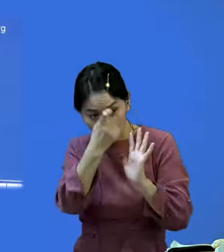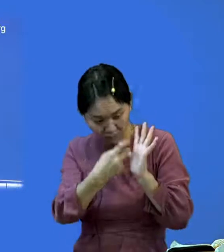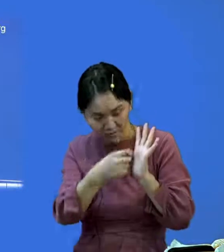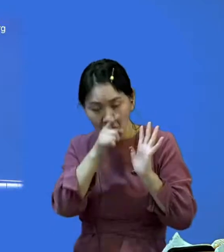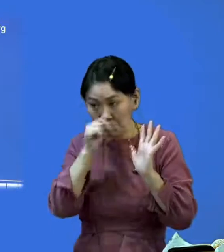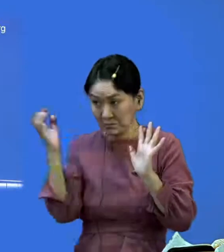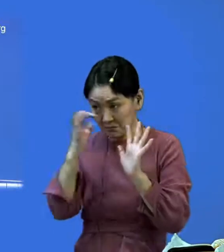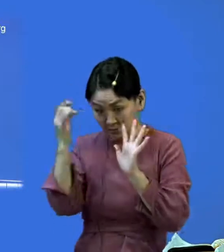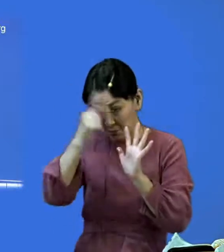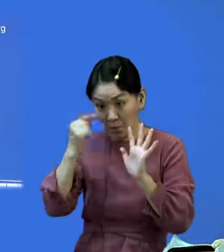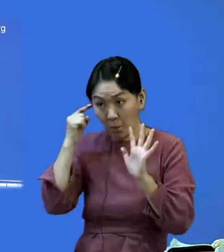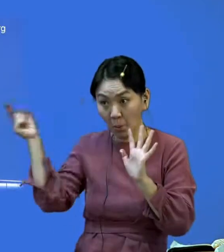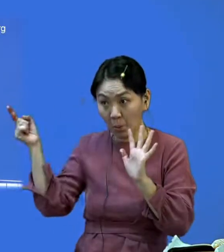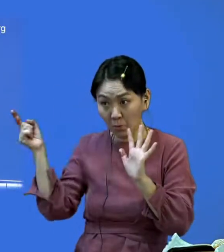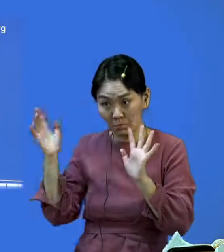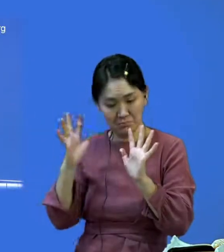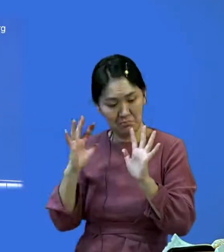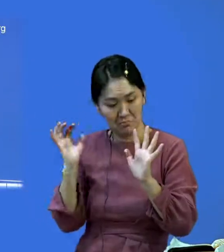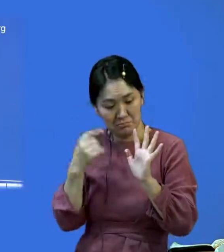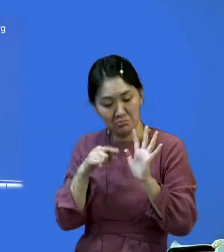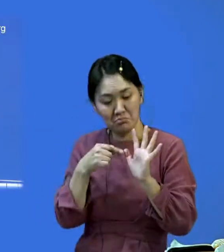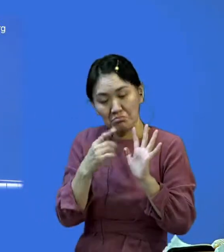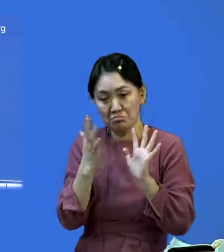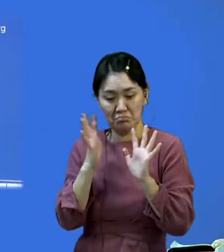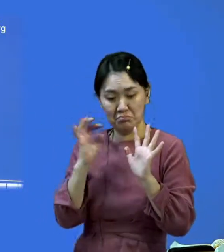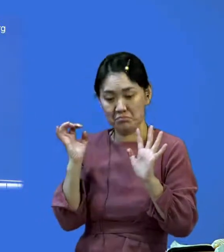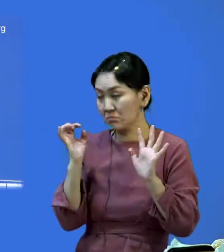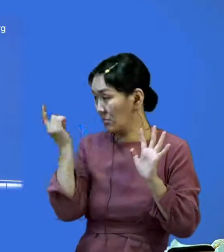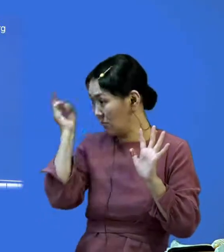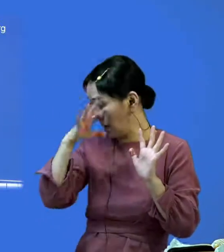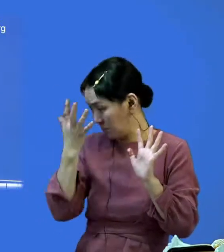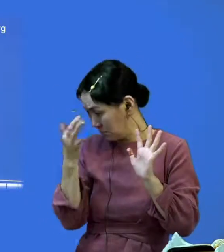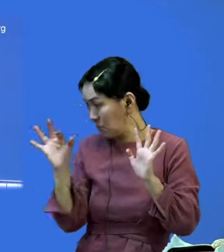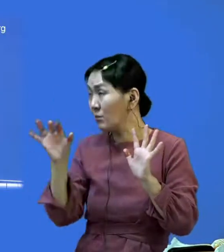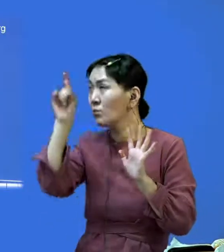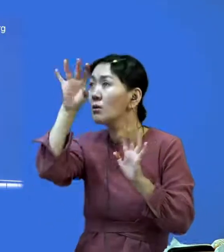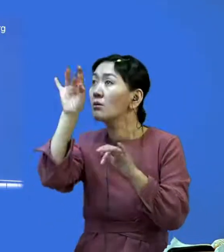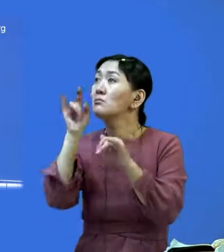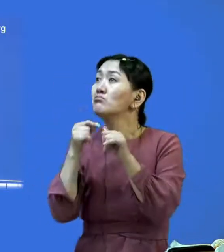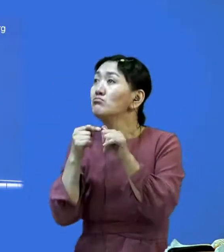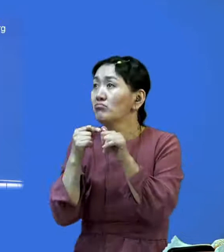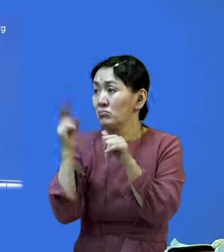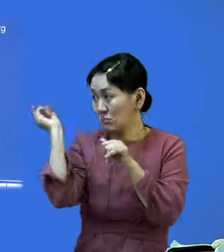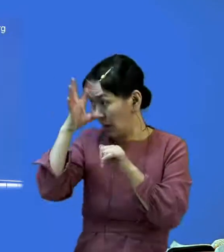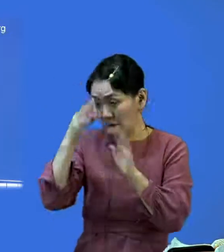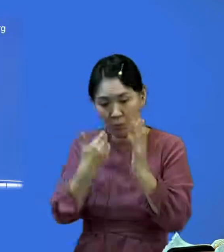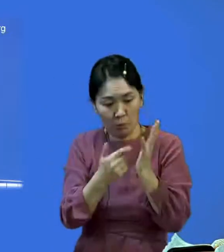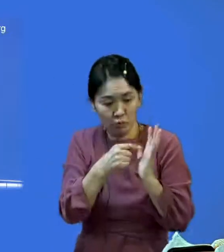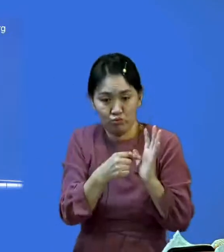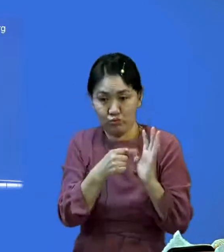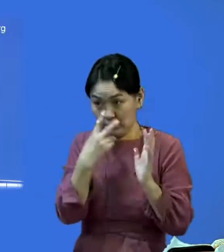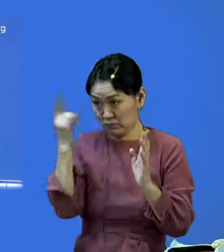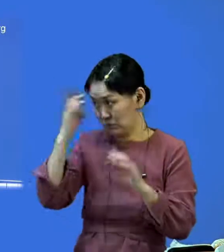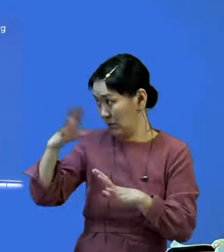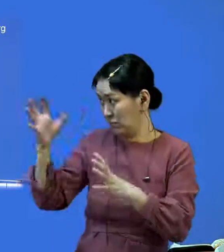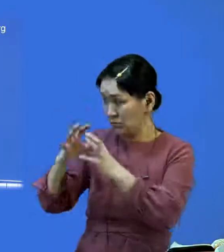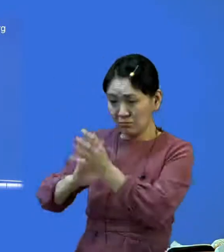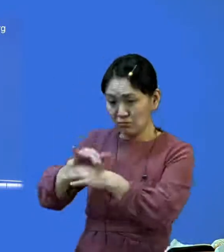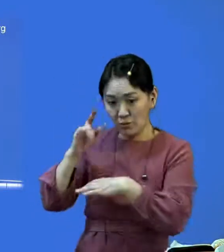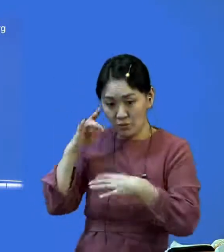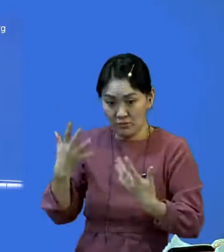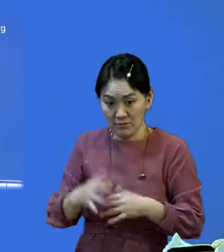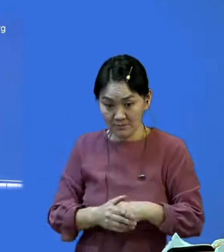бурхан эцгийг танихгүй байна гэж байна. Тэгэхээр эцгийг танихгүй юм чинь яаж хүүхдүүдийг нь таних юм бэ? Бурханы сонгож авсан Израилийн ард